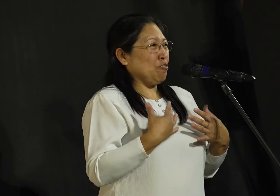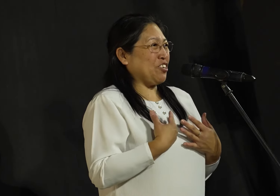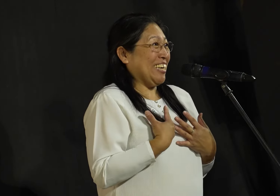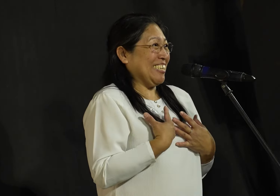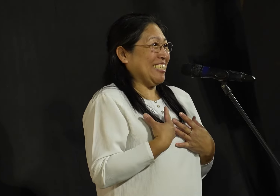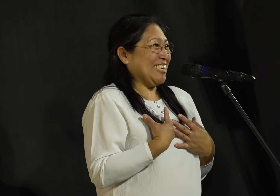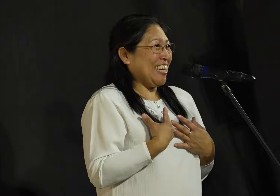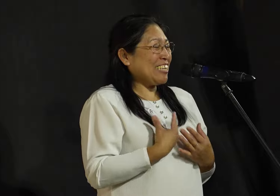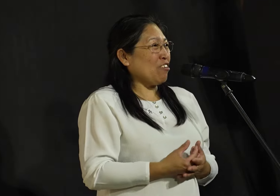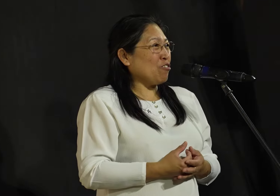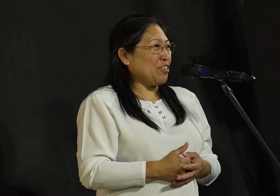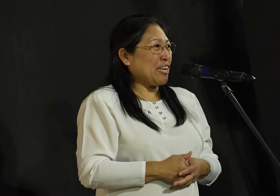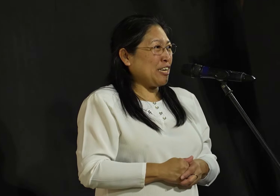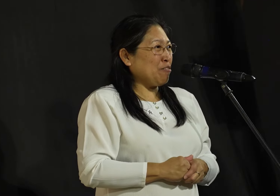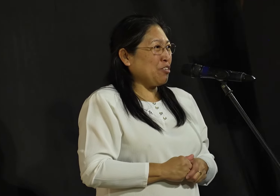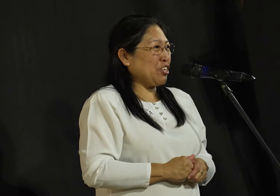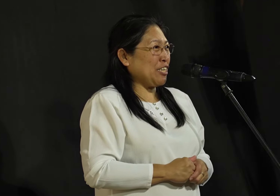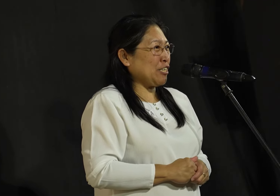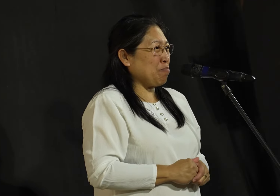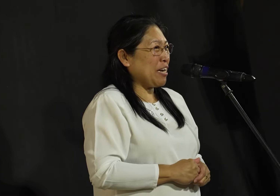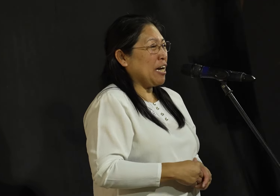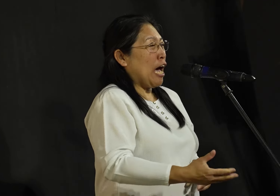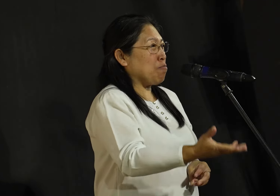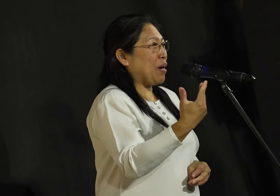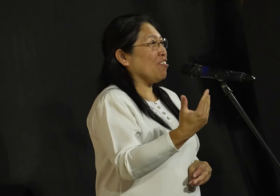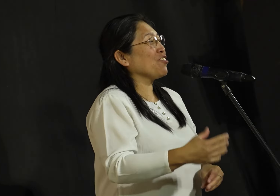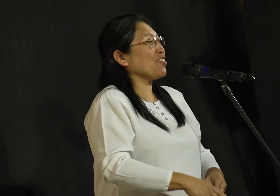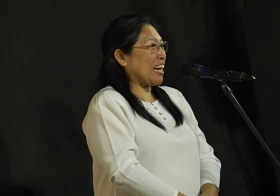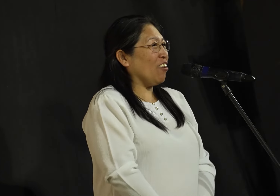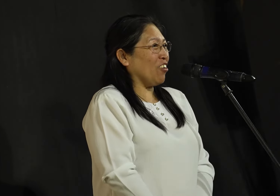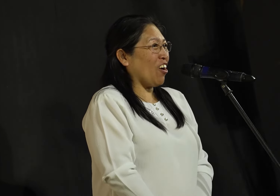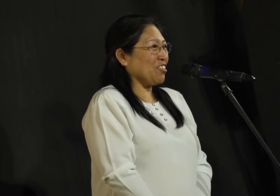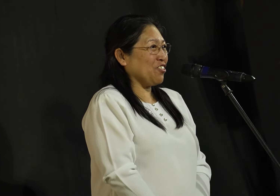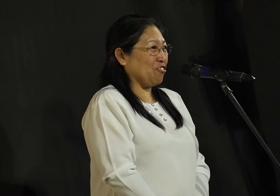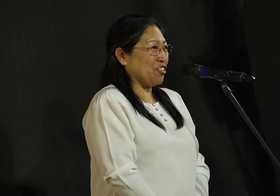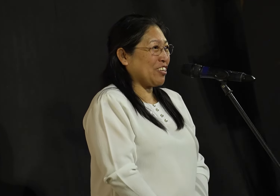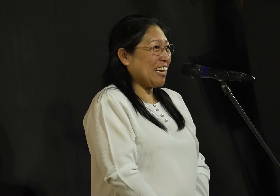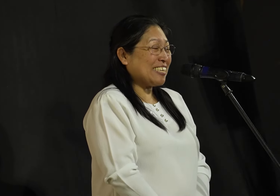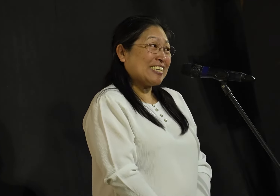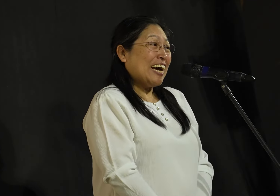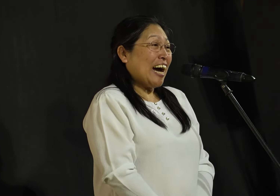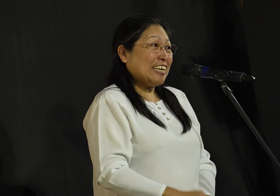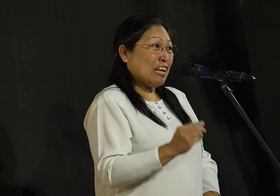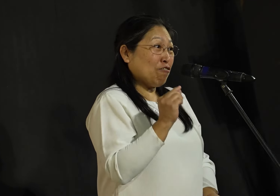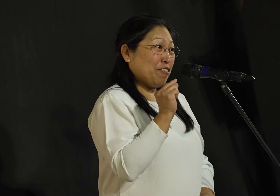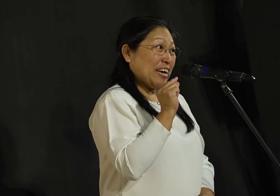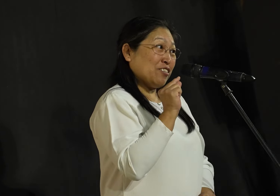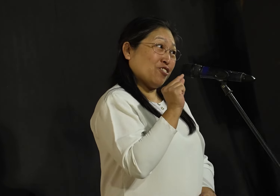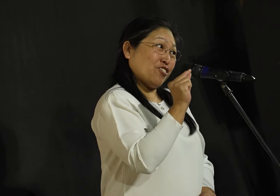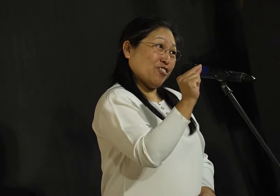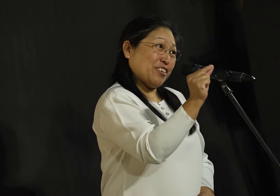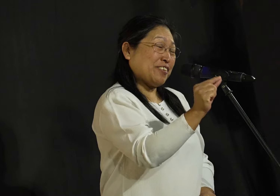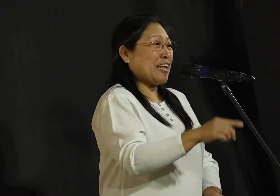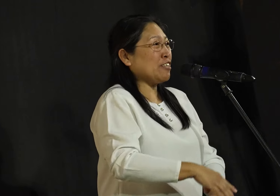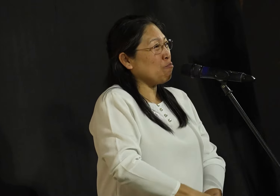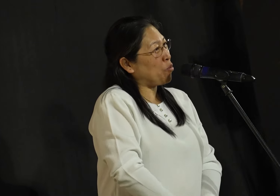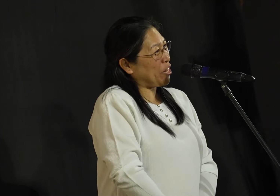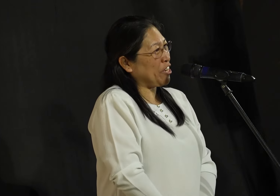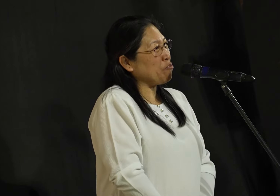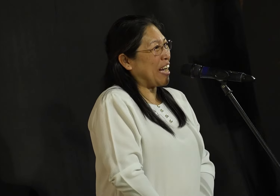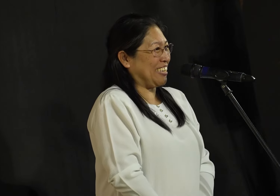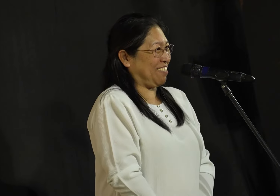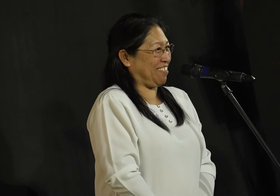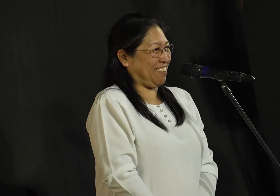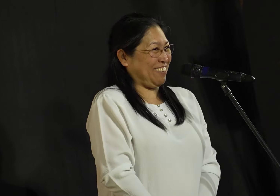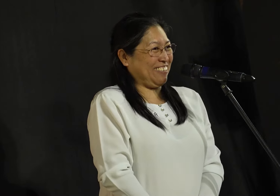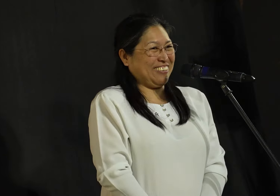somos gente, né? Então gostaríamos de receber aplausos calorosos de vocês, aí talvez o show se estenda um